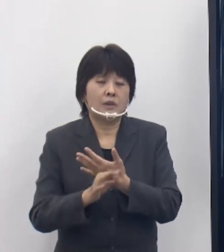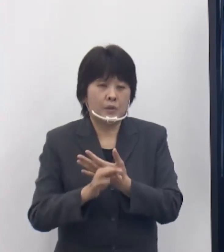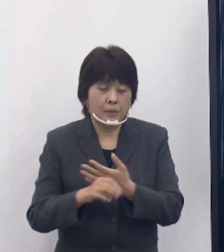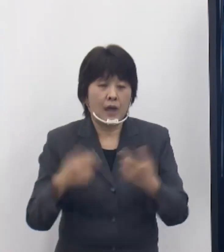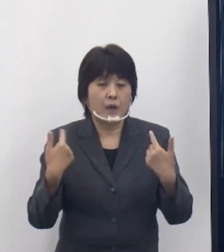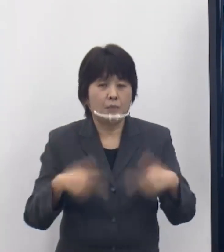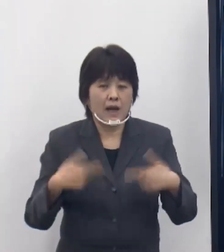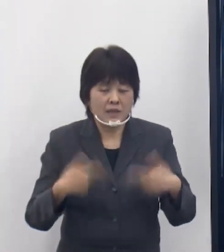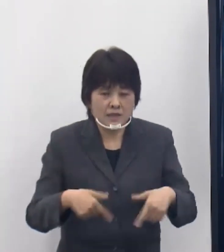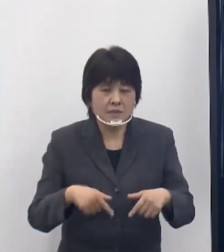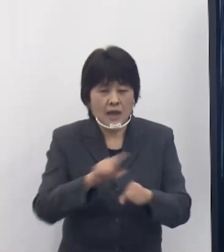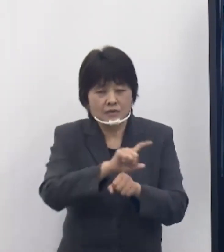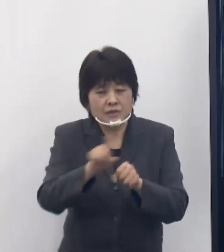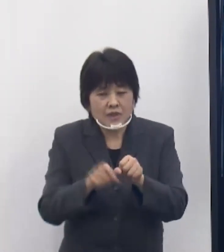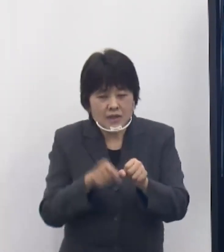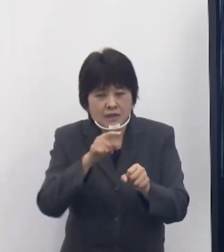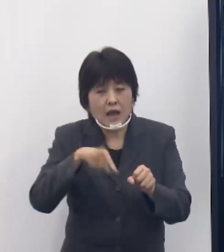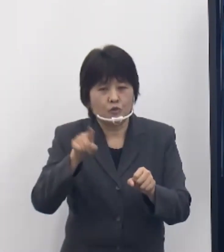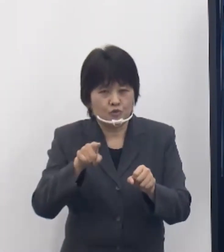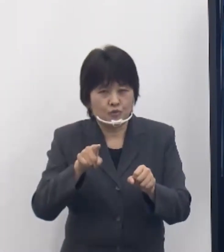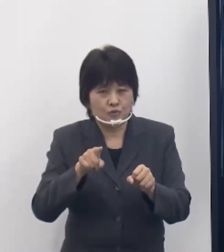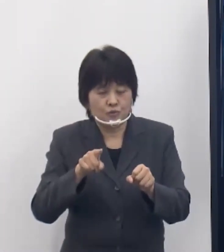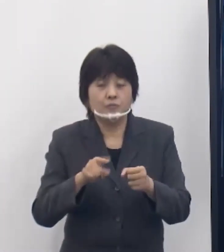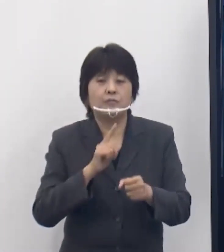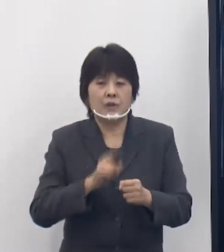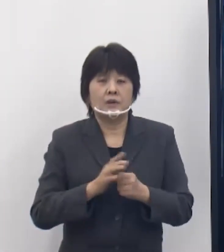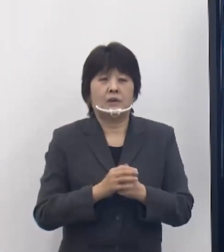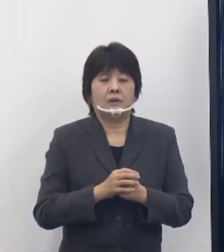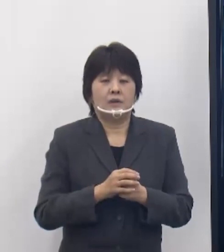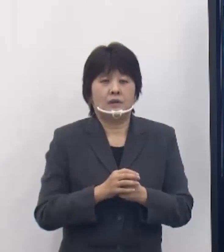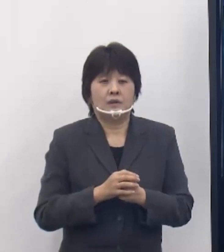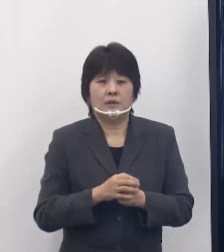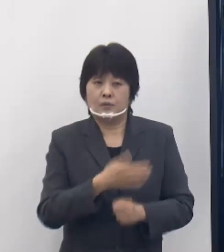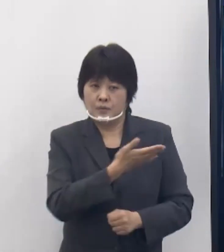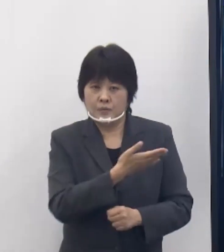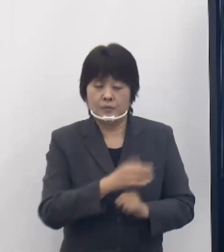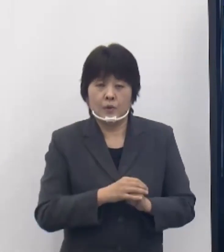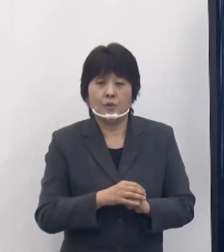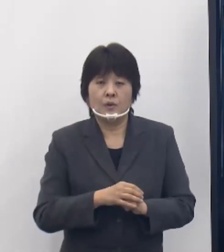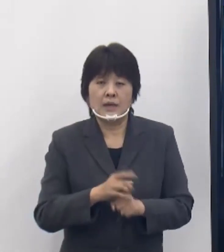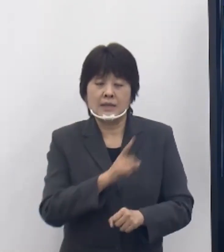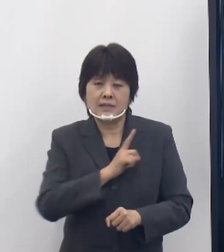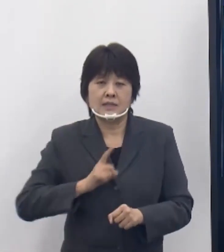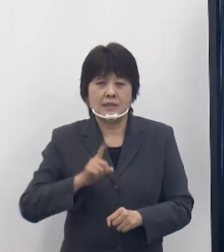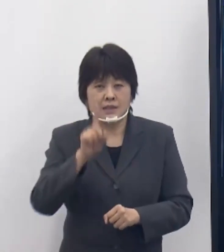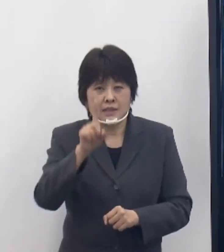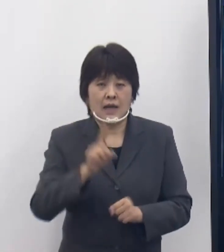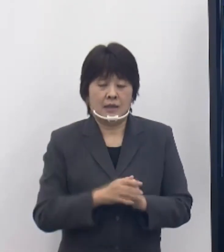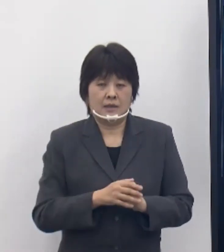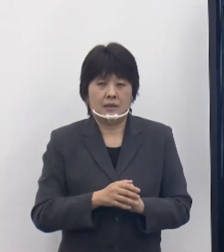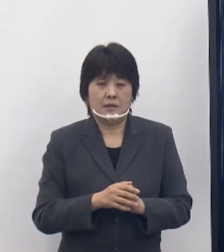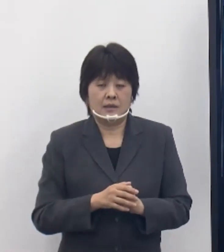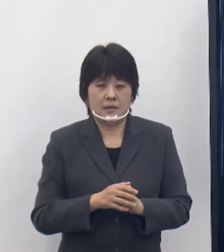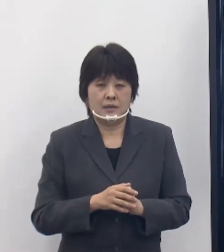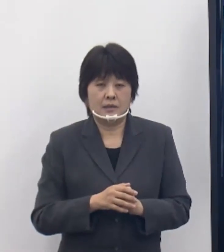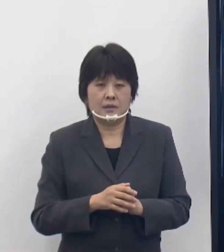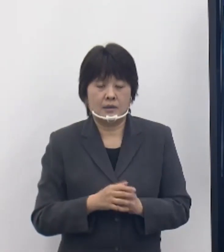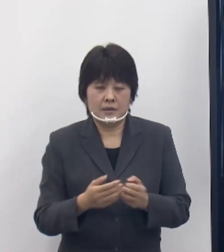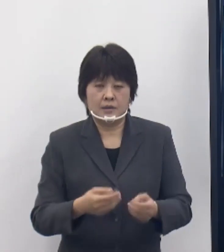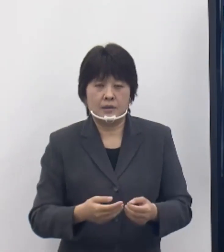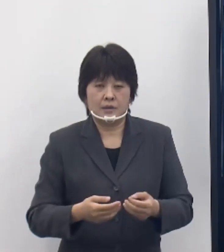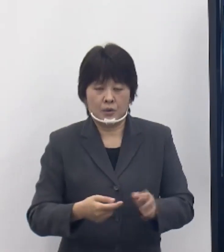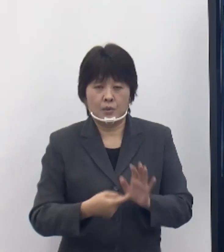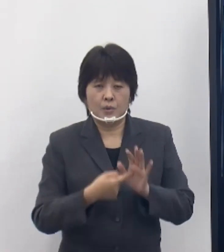日 SDGs チェックにおきましては、ここにもございますが、1日1回ランダムに表